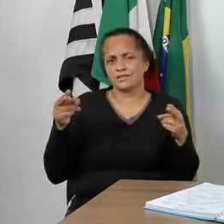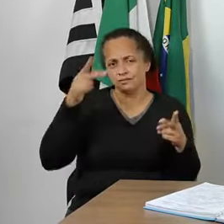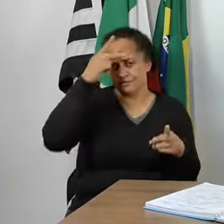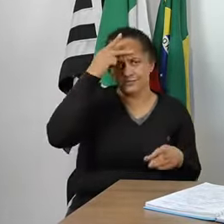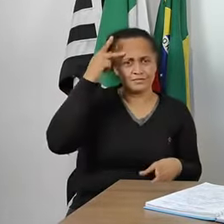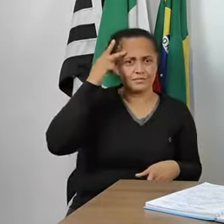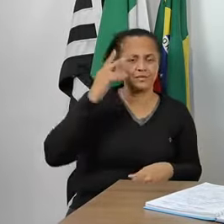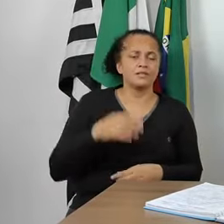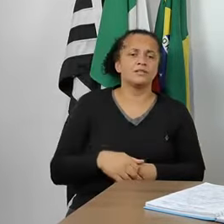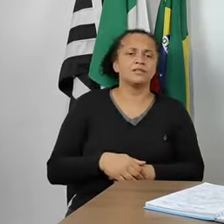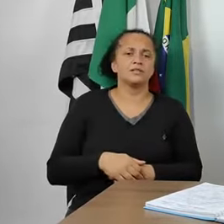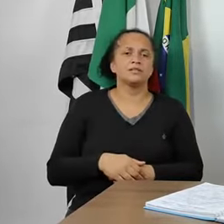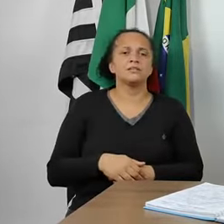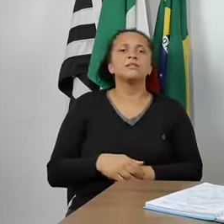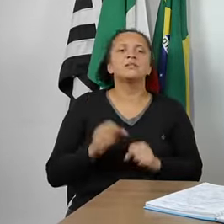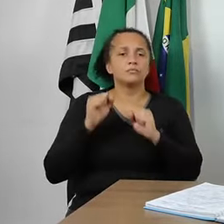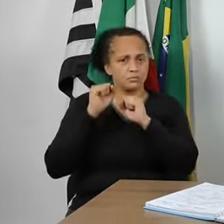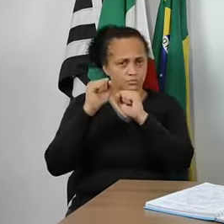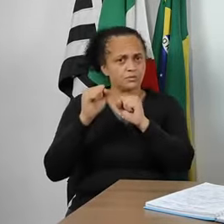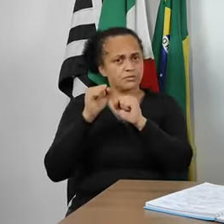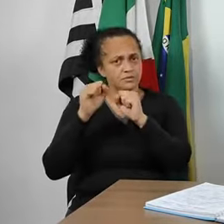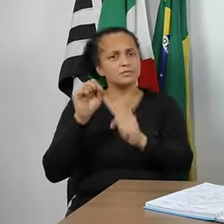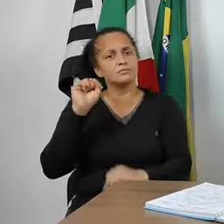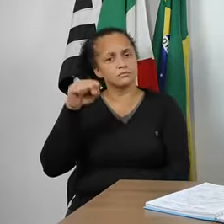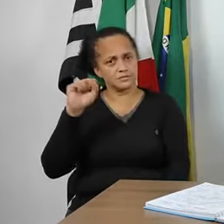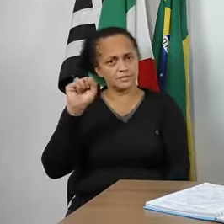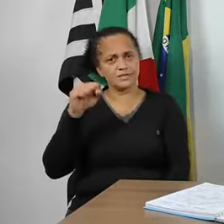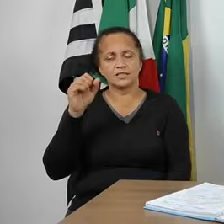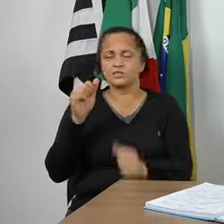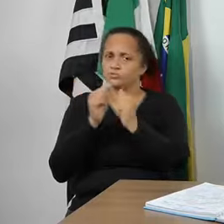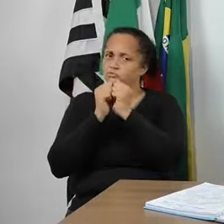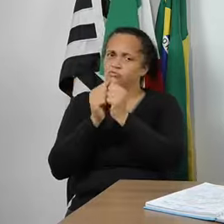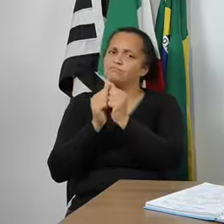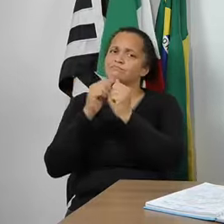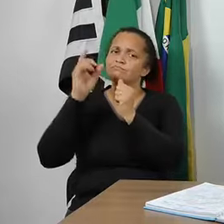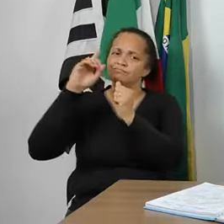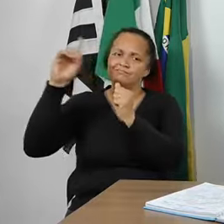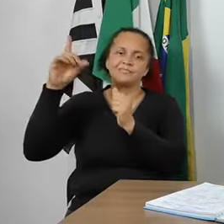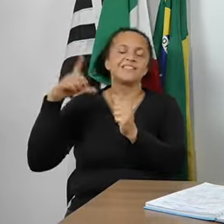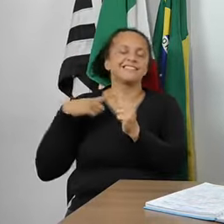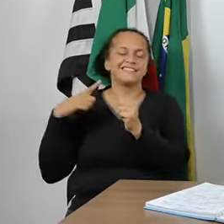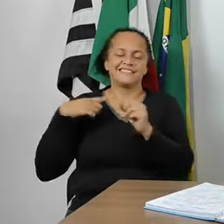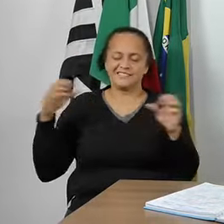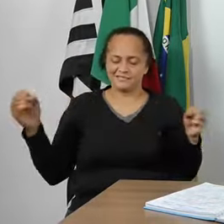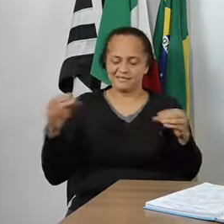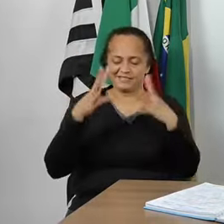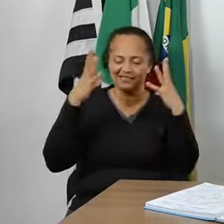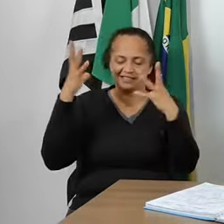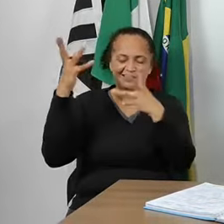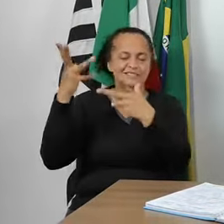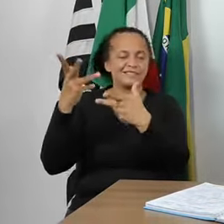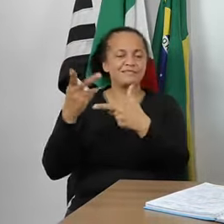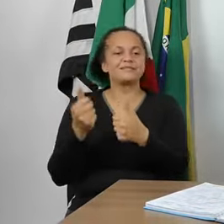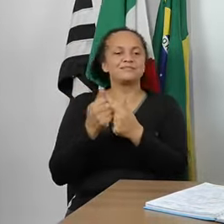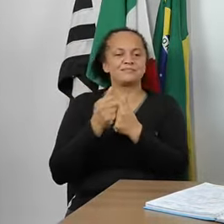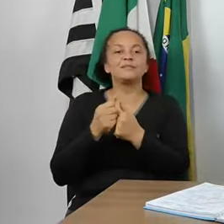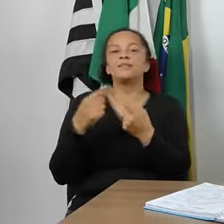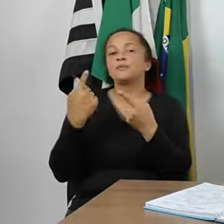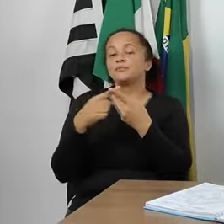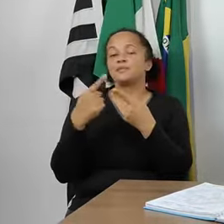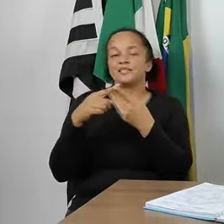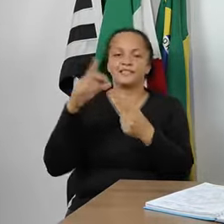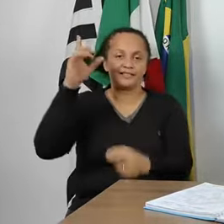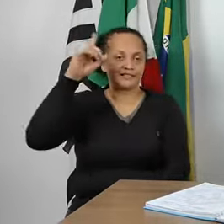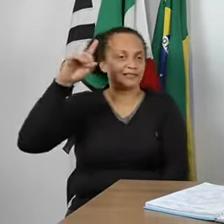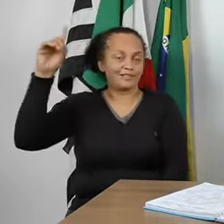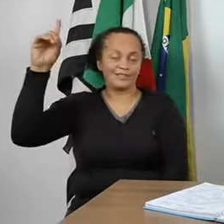situações, que a gente pode sim, em Deus, desfrutar dos seus milagres e maravilhas, porque Deus ama